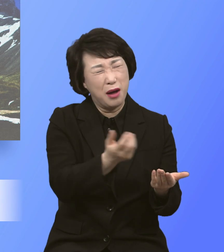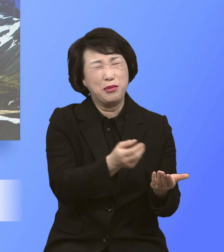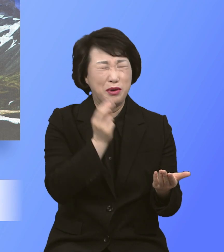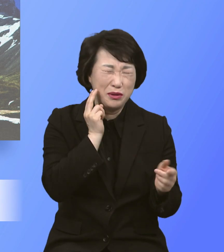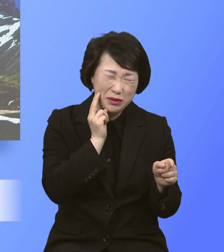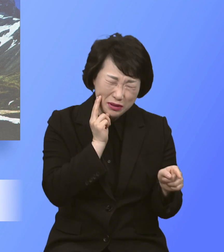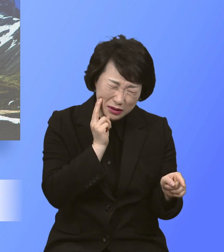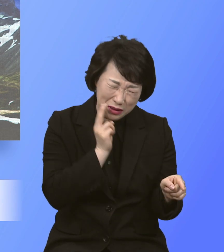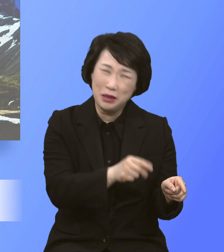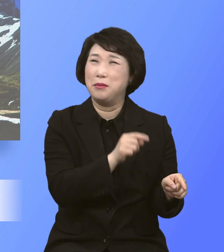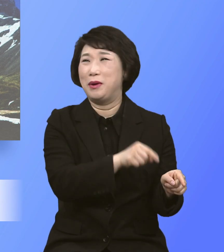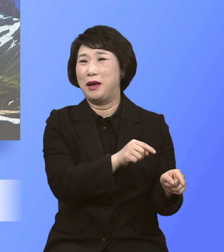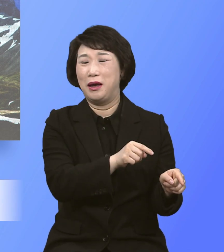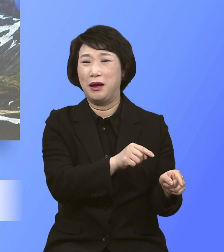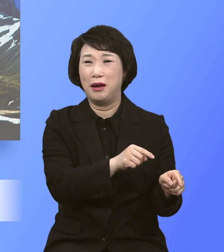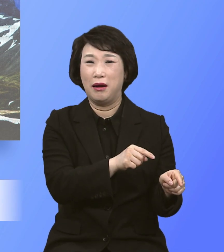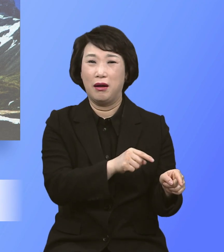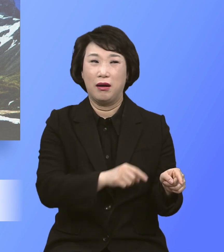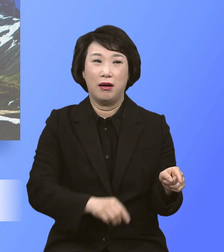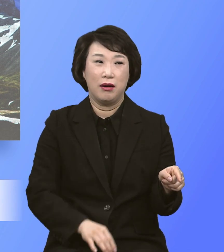몹시 괴로워하나이다.